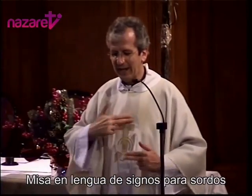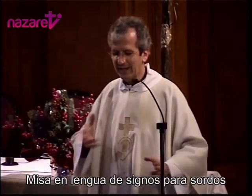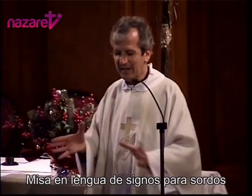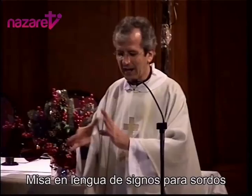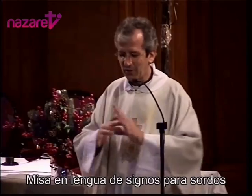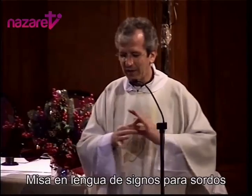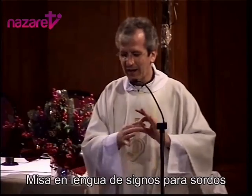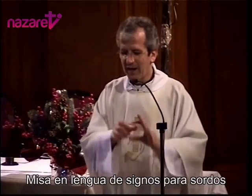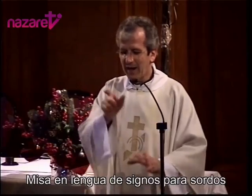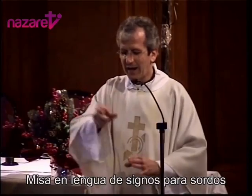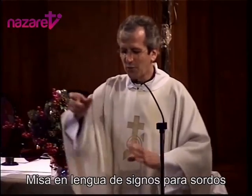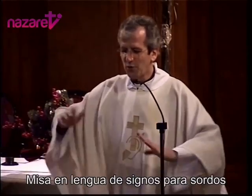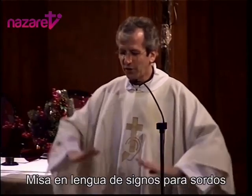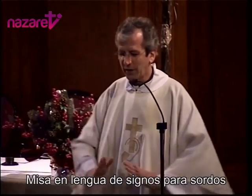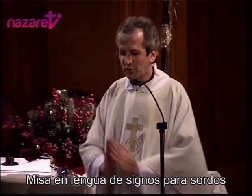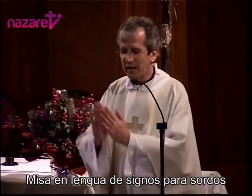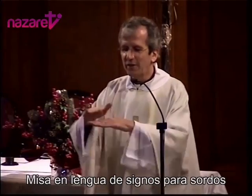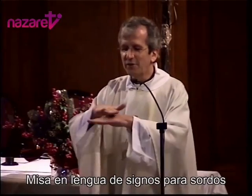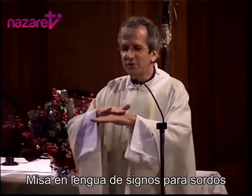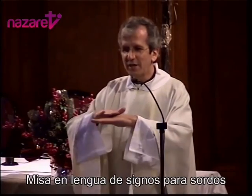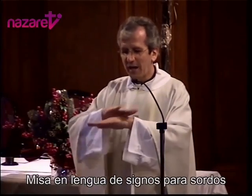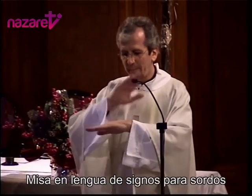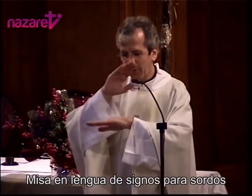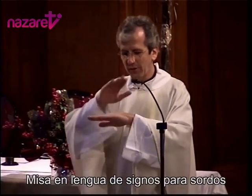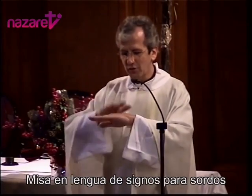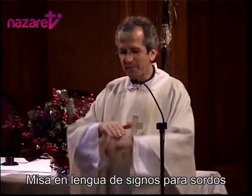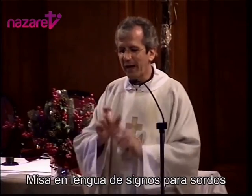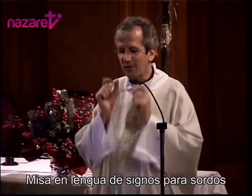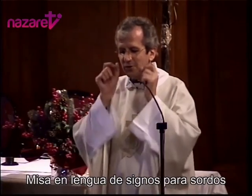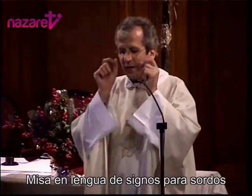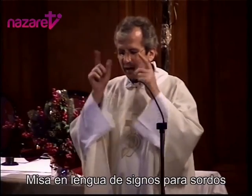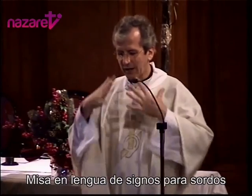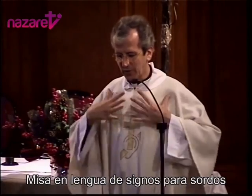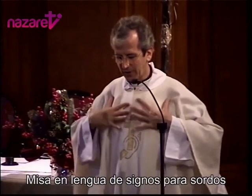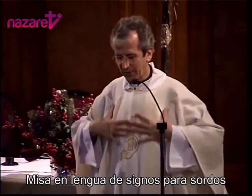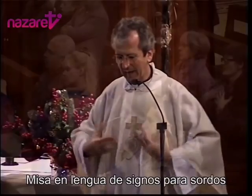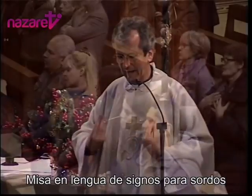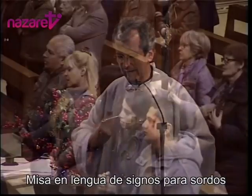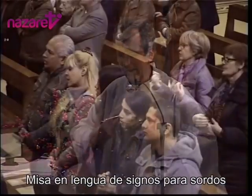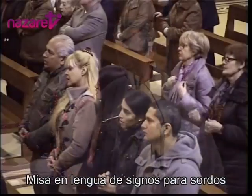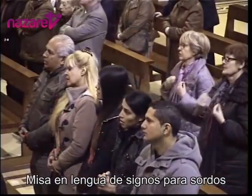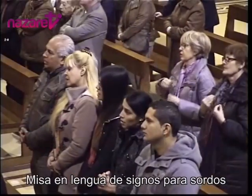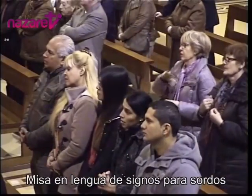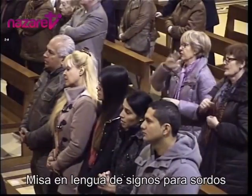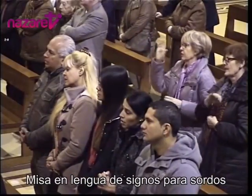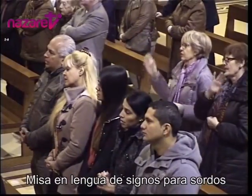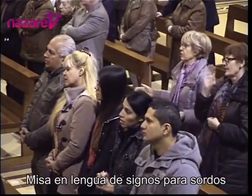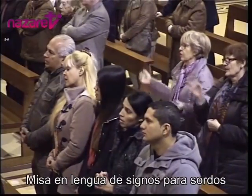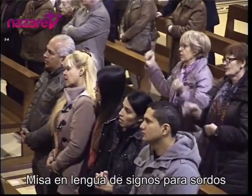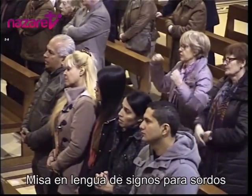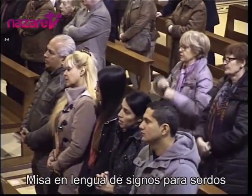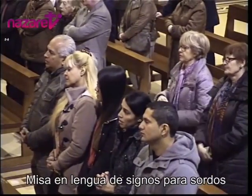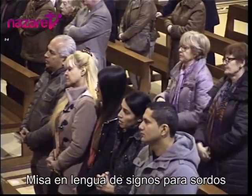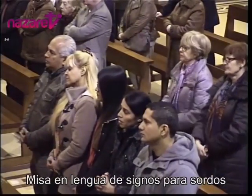Santa Iglesia Católica, la comunión de los santos, el perdón de los pecados, la resurrección de la carne y la vida